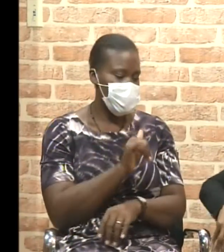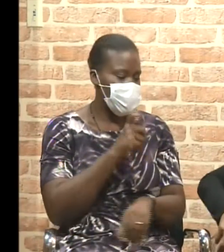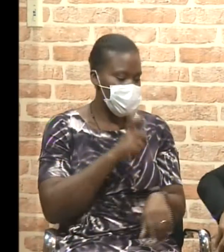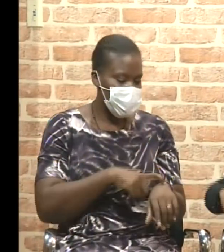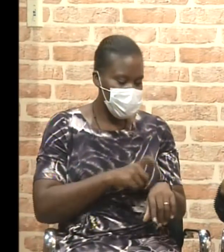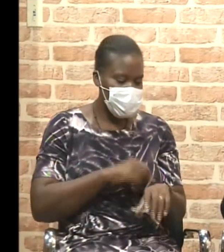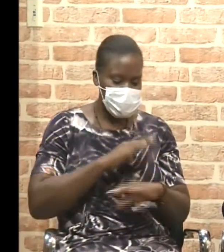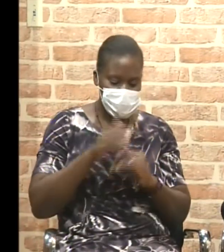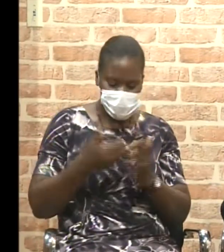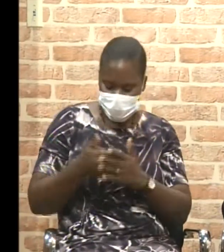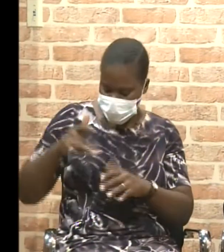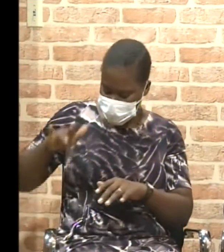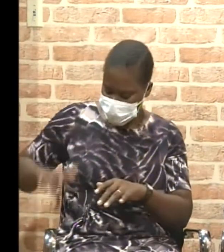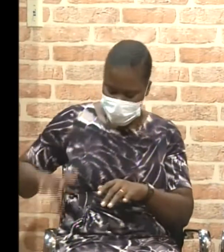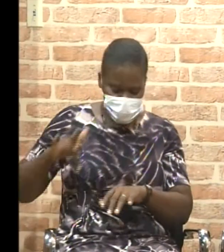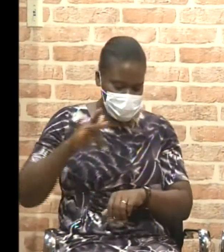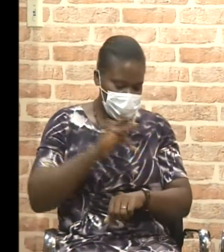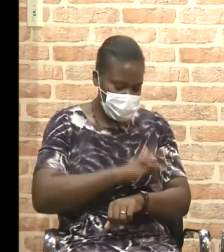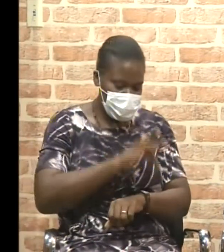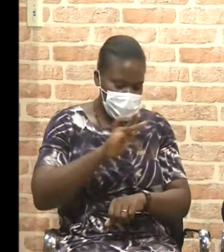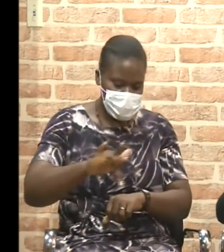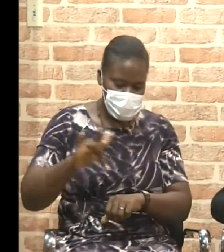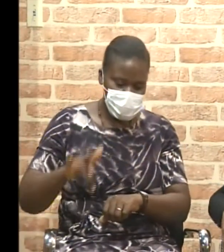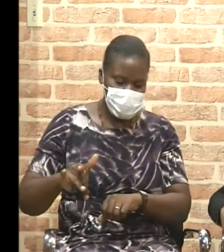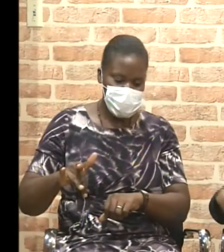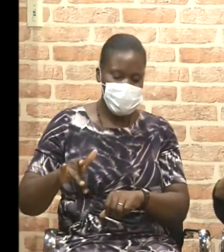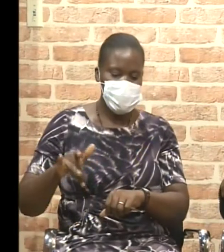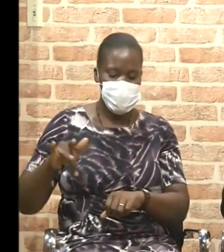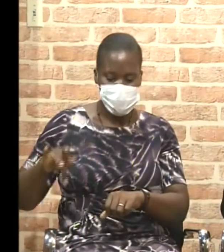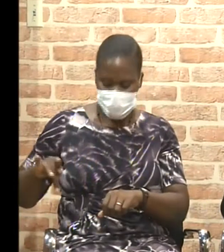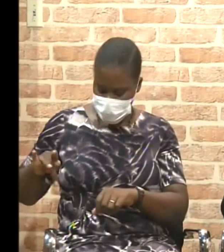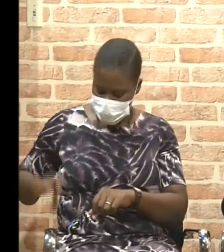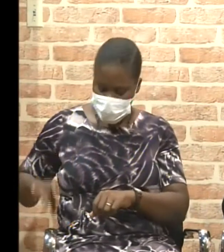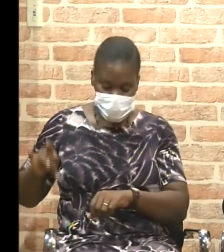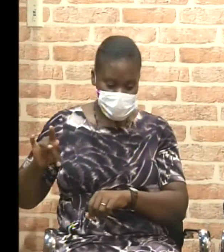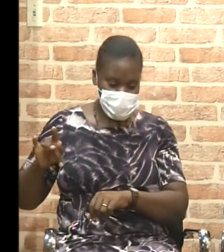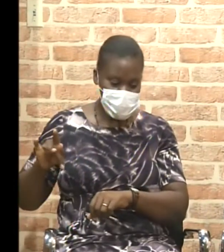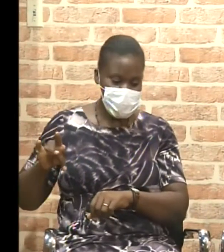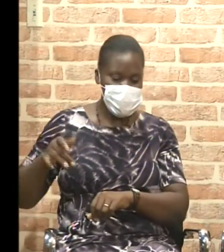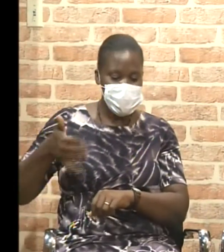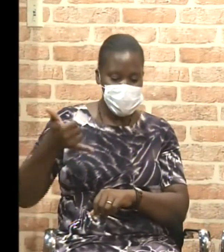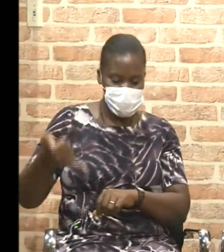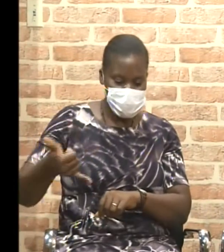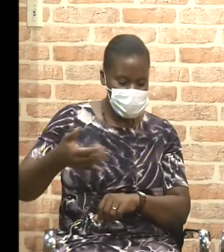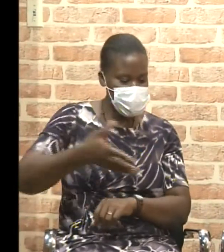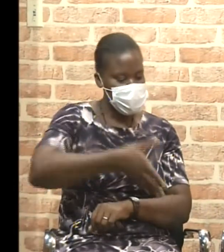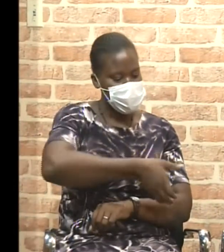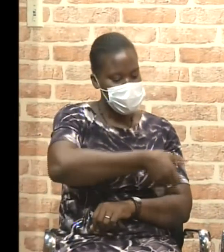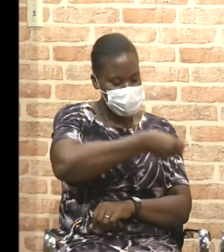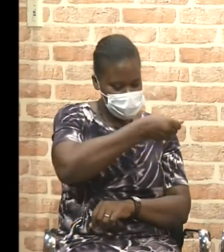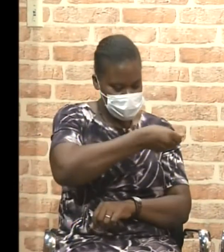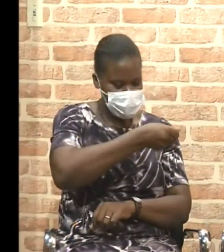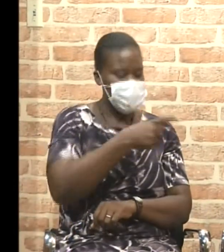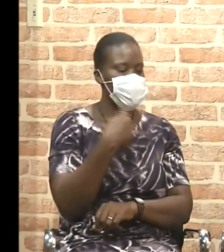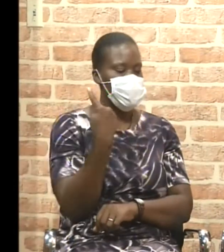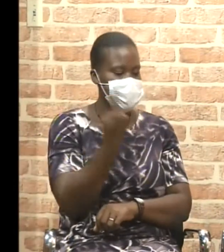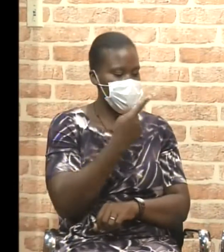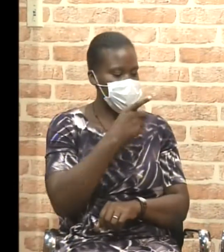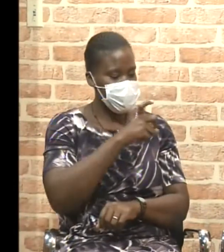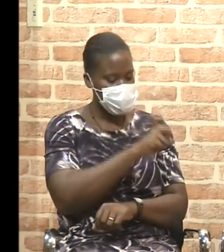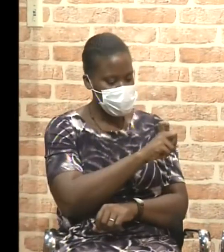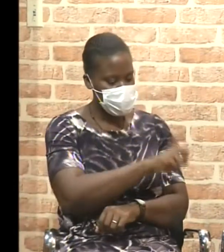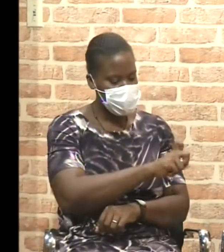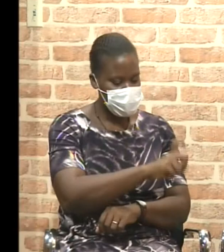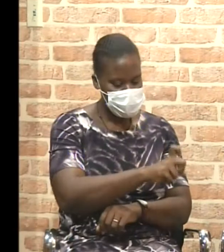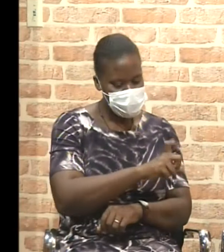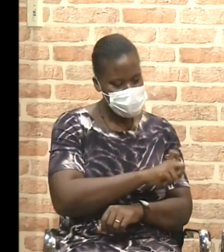tout ça m'a moyen forme kembe, donc ça veut dire du coup mi problème ka prendre n'importe côté tout. Maintenant moi toujours au moins assurer que me flitter canne